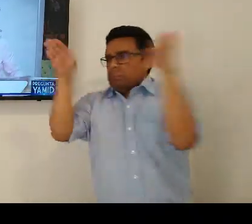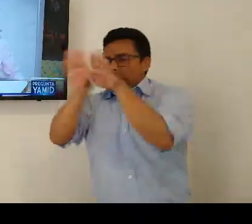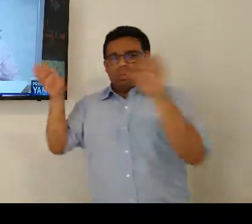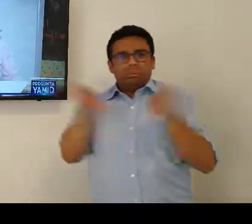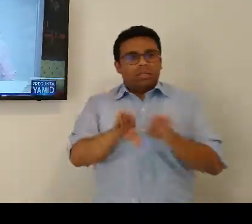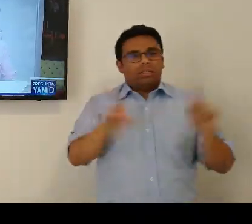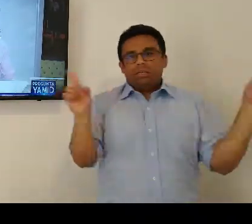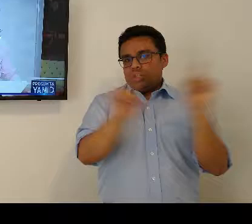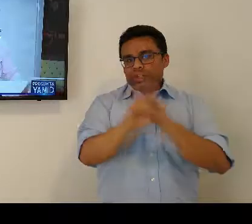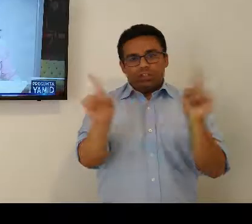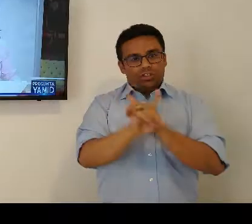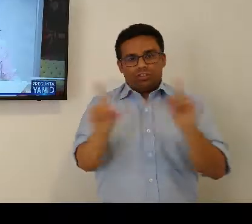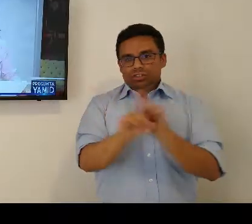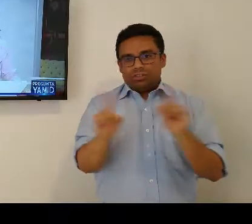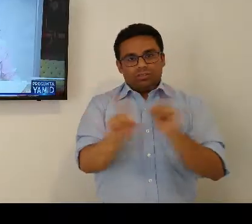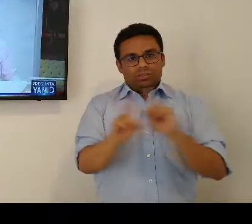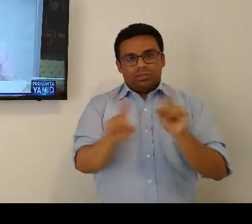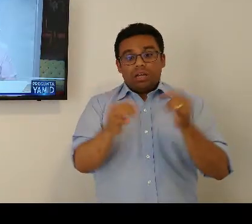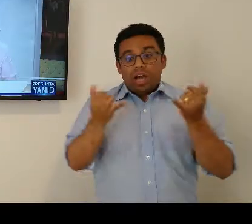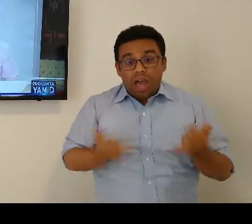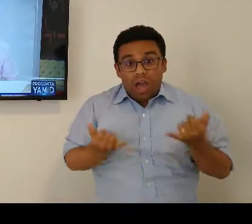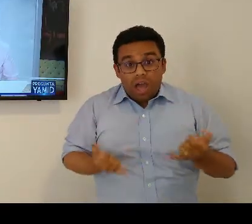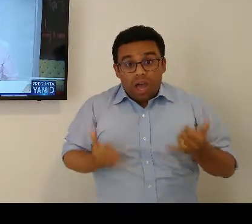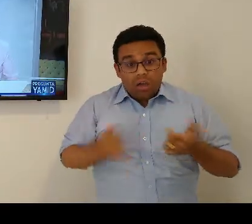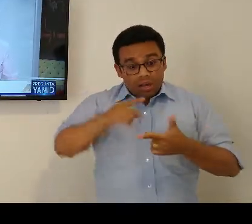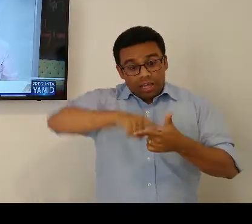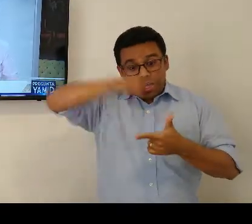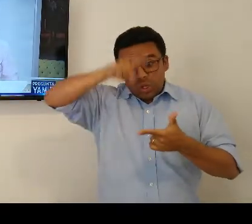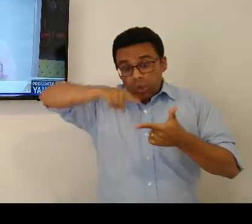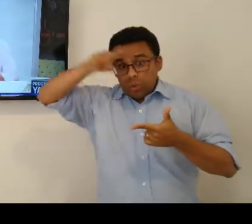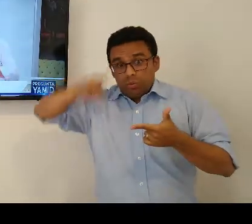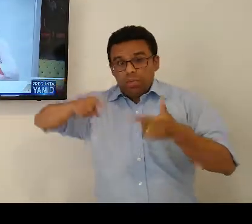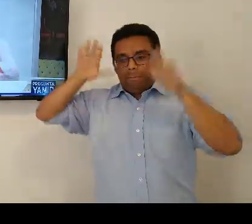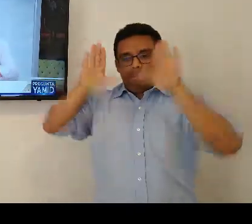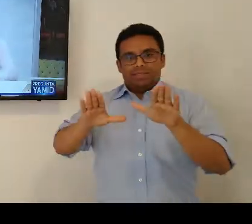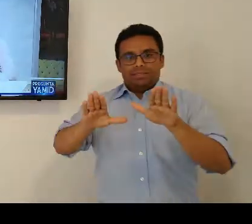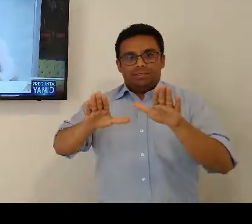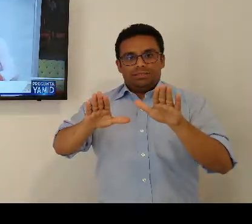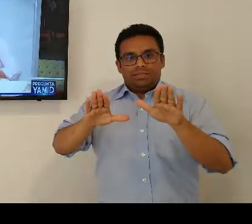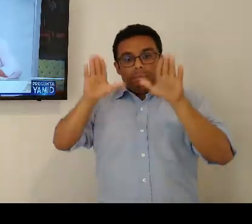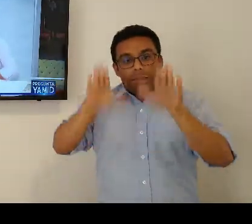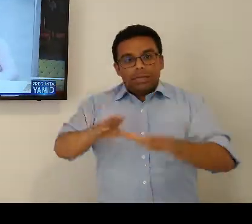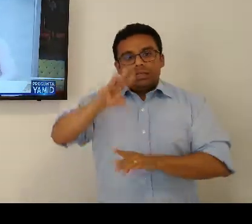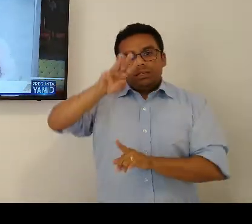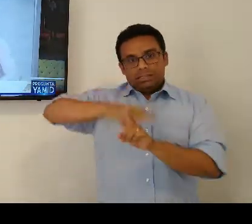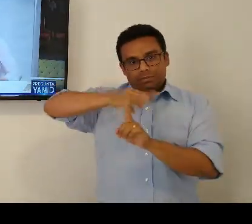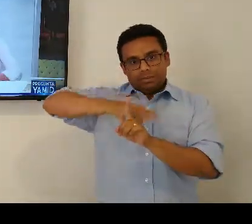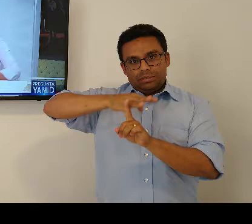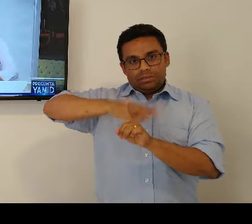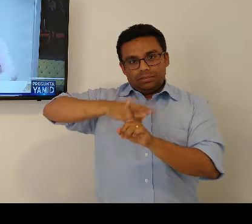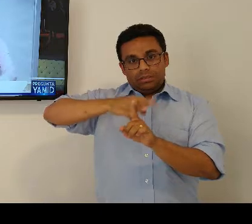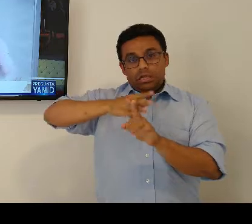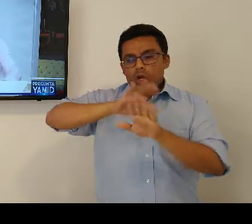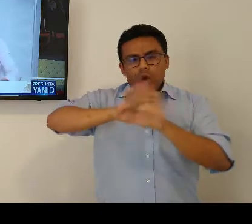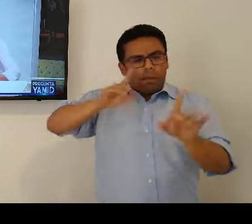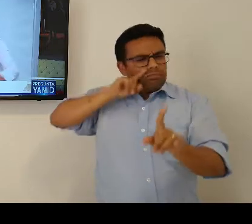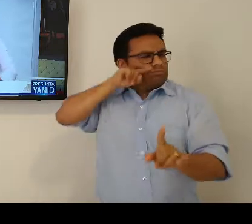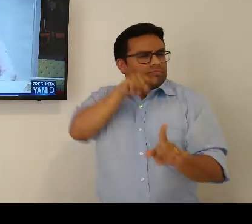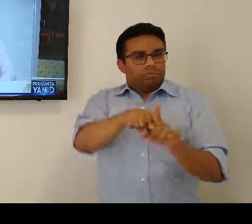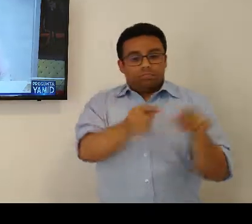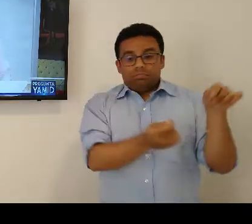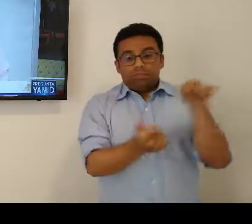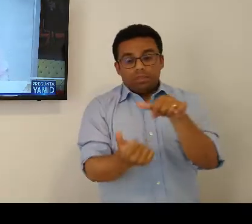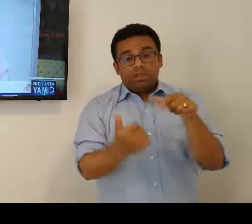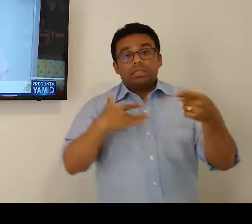cerrar, apagar la economía 3 meses a que produzca solo lo básico? Salud, servicios públicos,